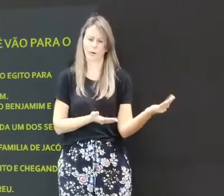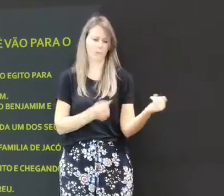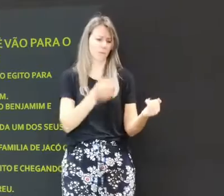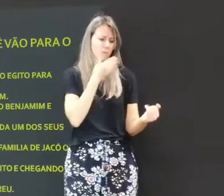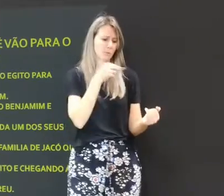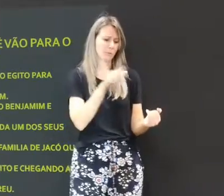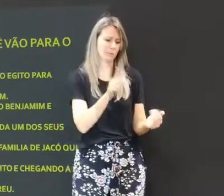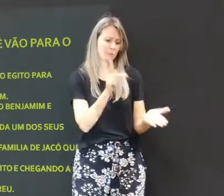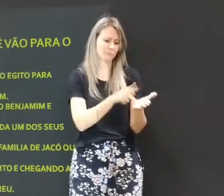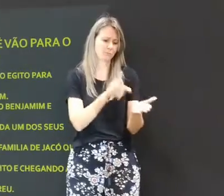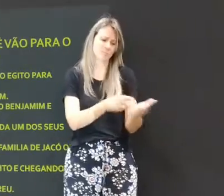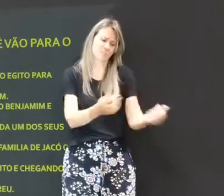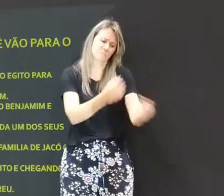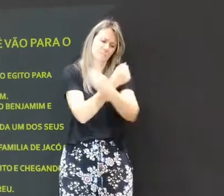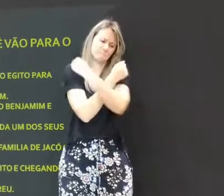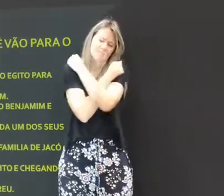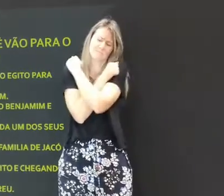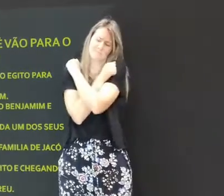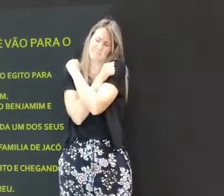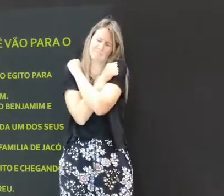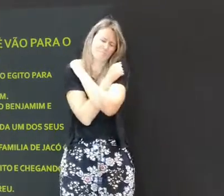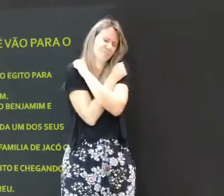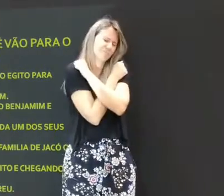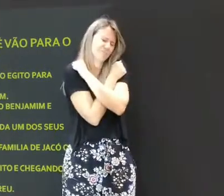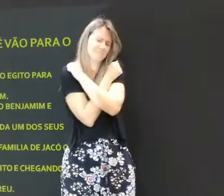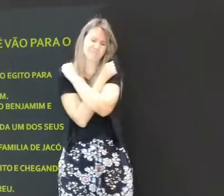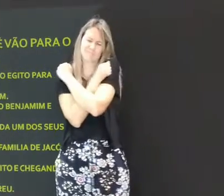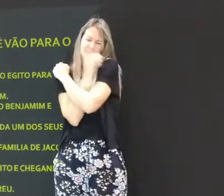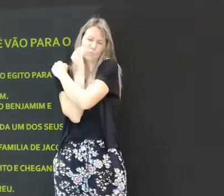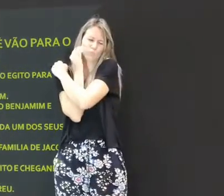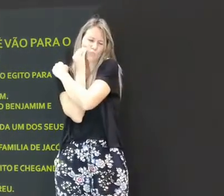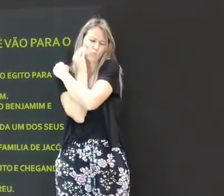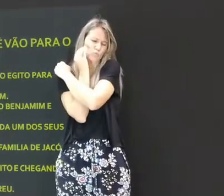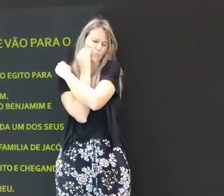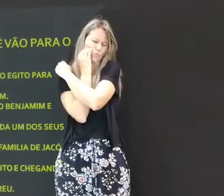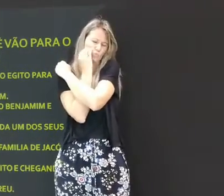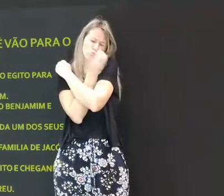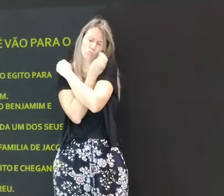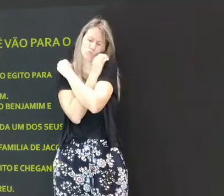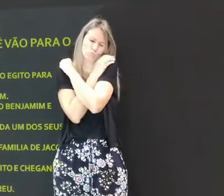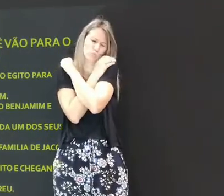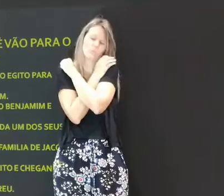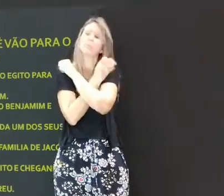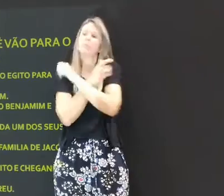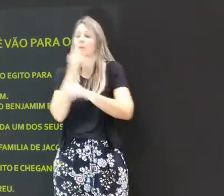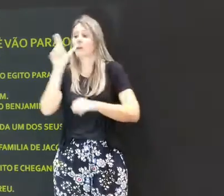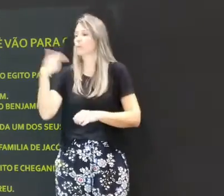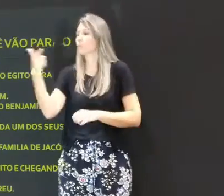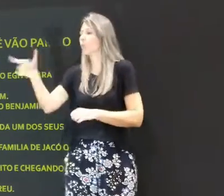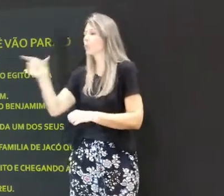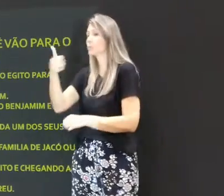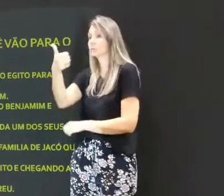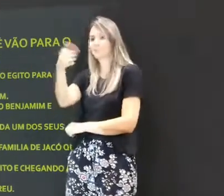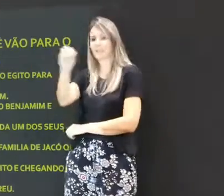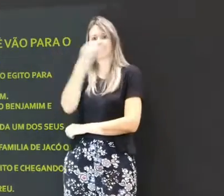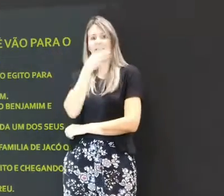irmão, ai, meu irmão mais jovem, Benjamim, abraçou esse irmão, né? E beijava o irmão. Depois os